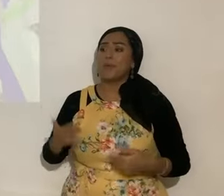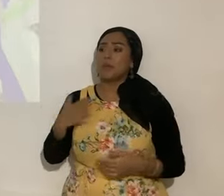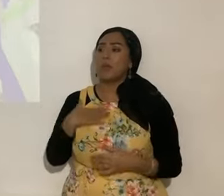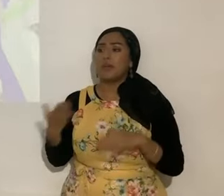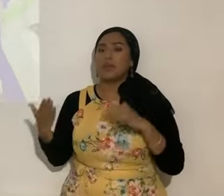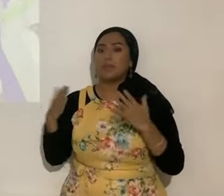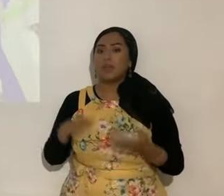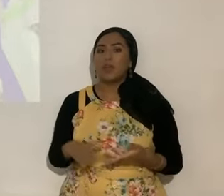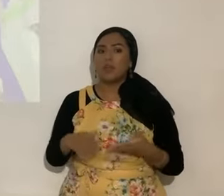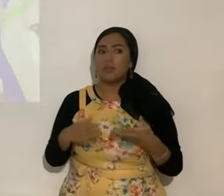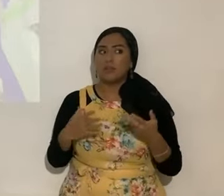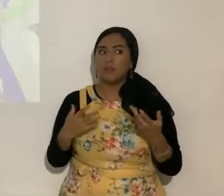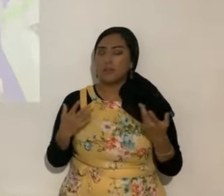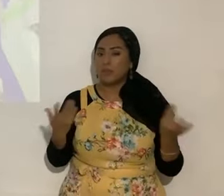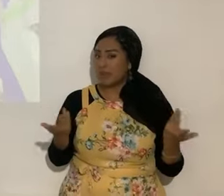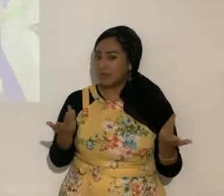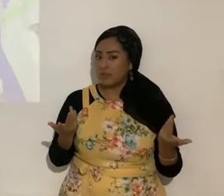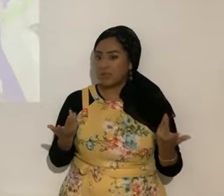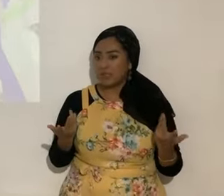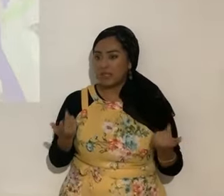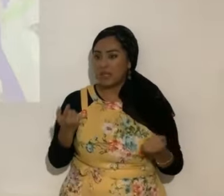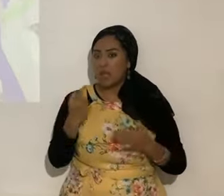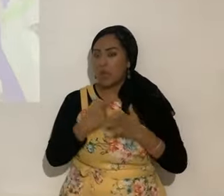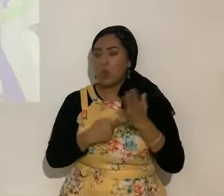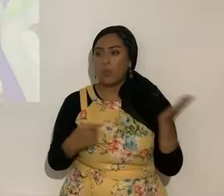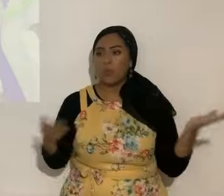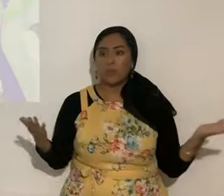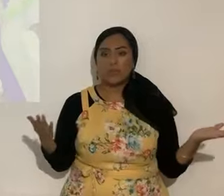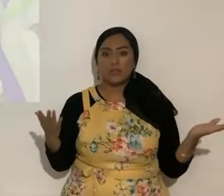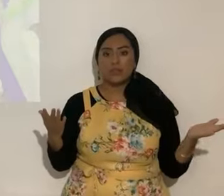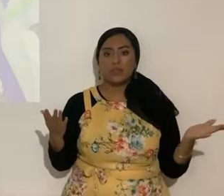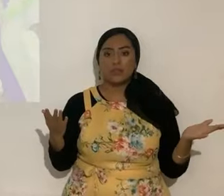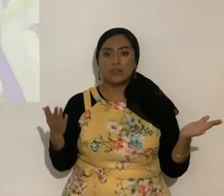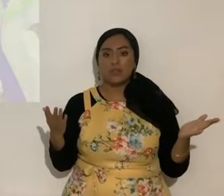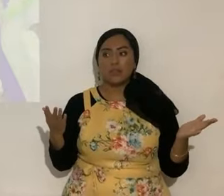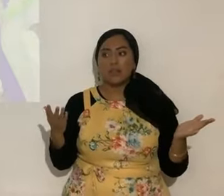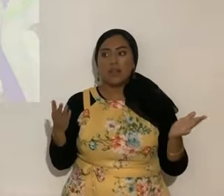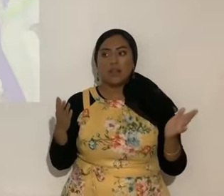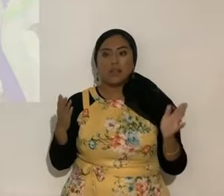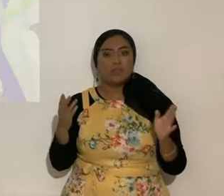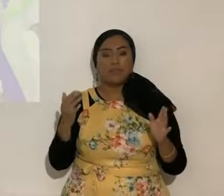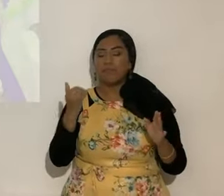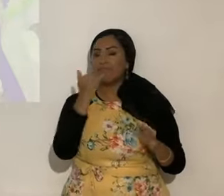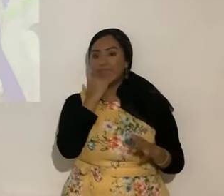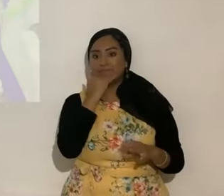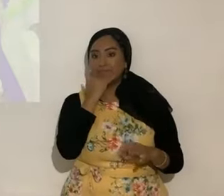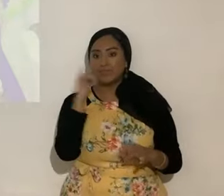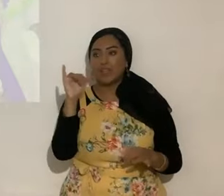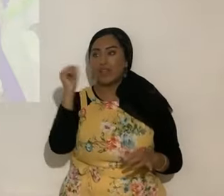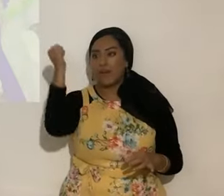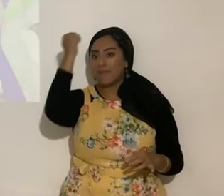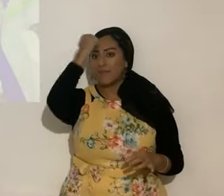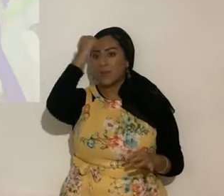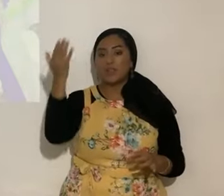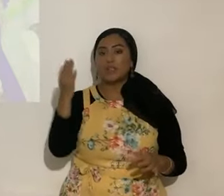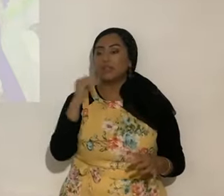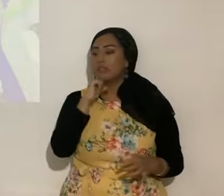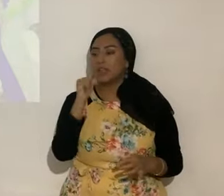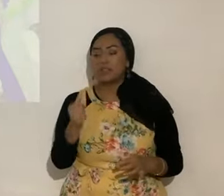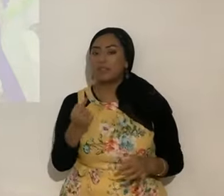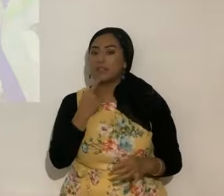muriendo. Perdónenme la expresión, es una verdadera aberración, es una tontería hacer eso.